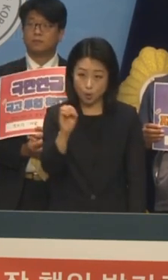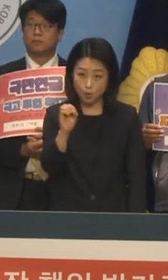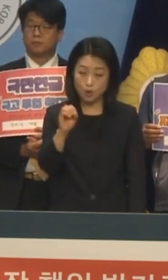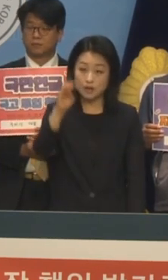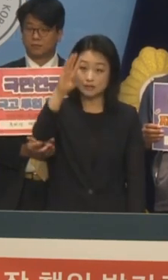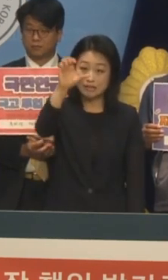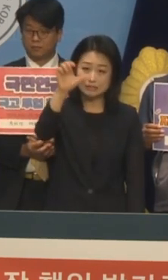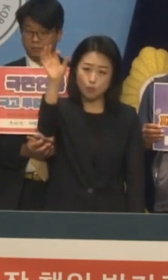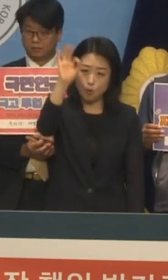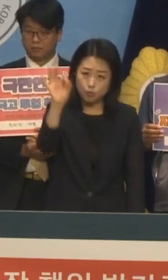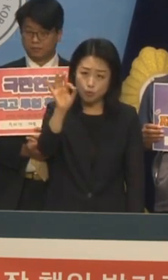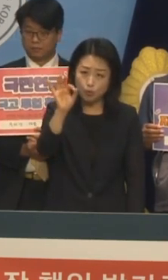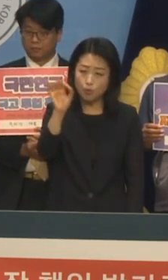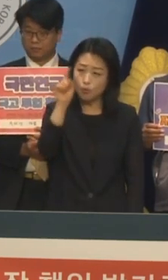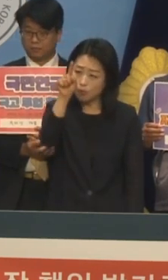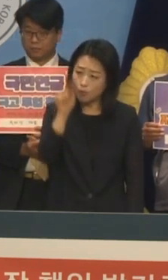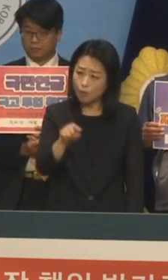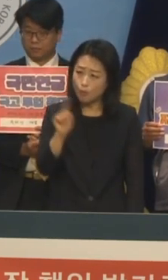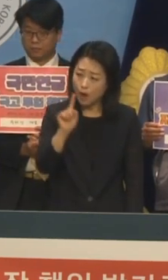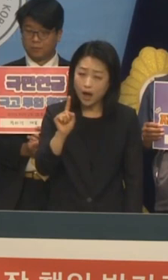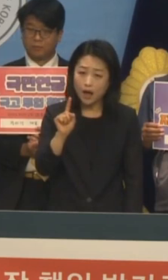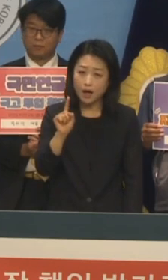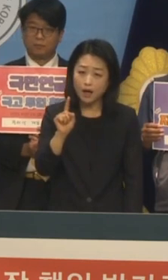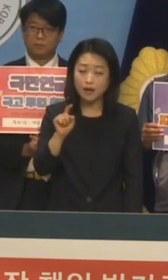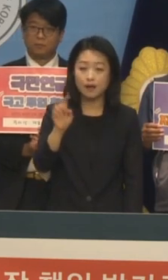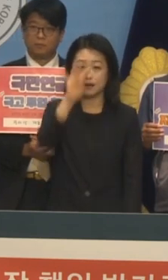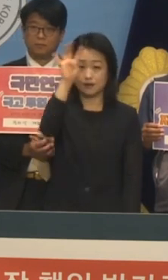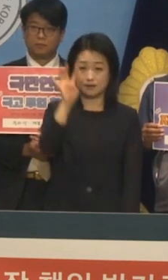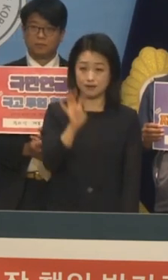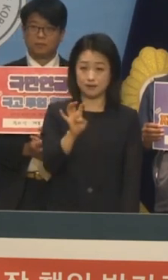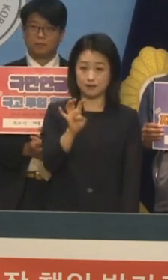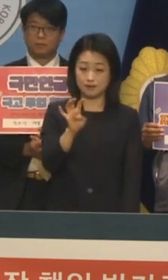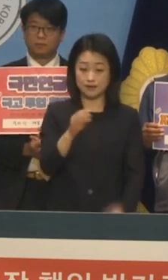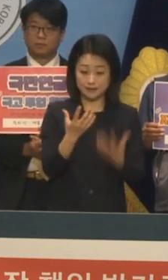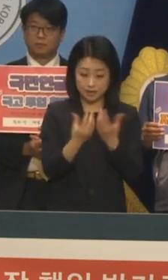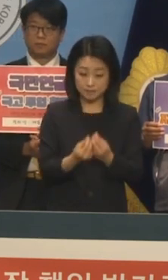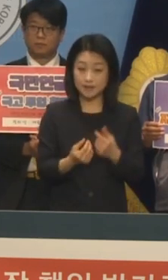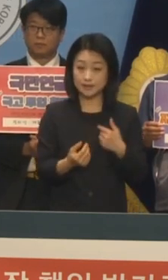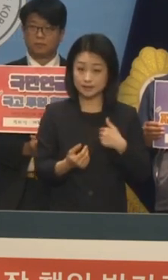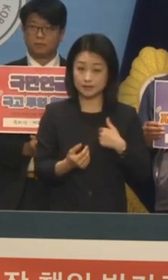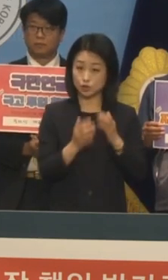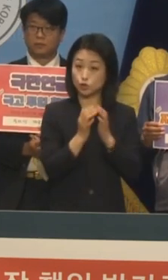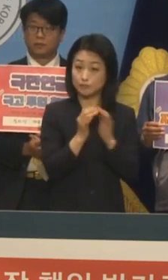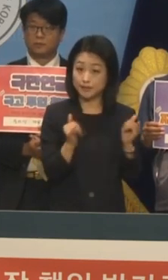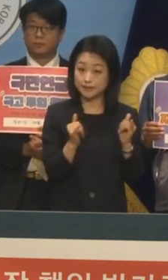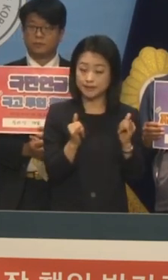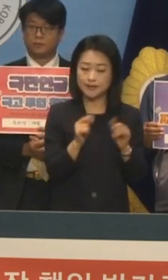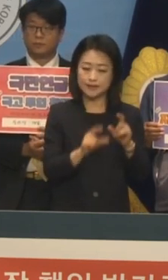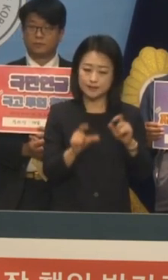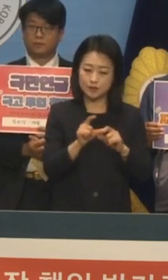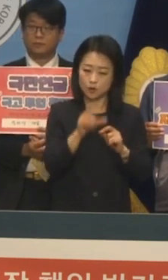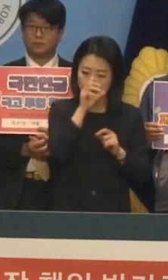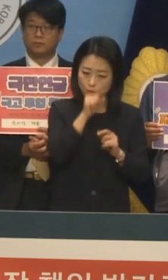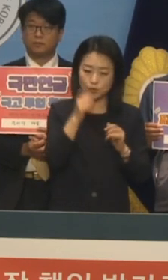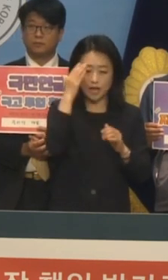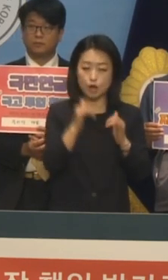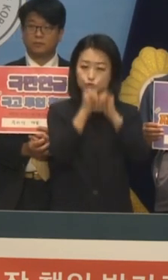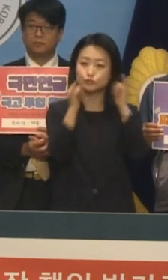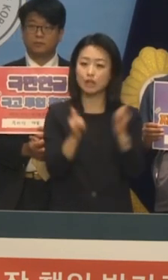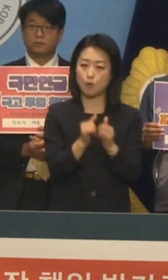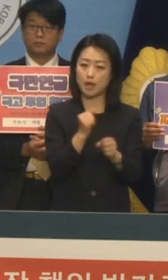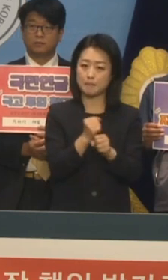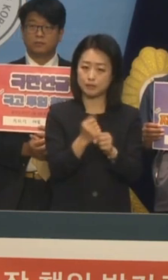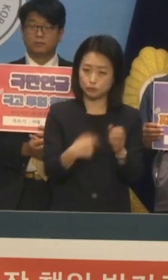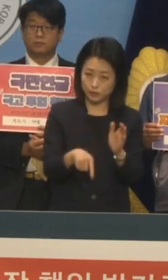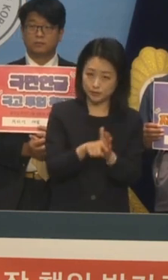어디에서 나왔는지 의문입니다. 많은 국민들이 자신의 생업을 제쳐두고 보다 나은 한국 사회와 전 국민의